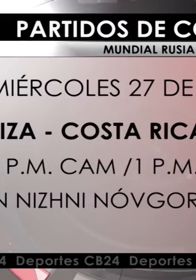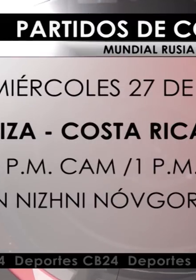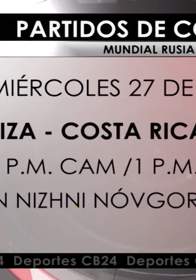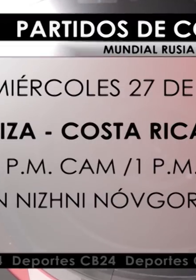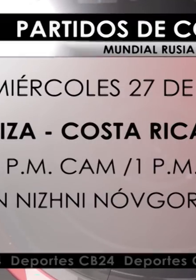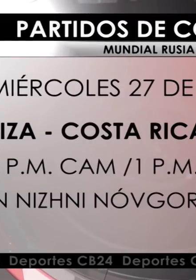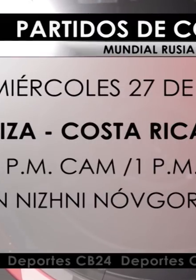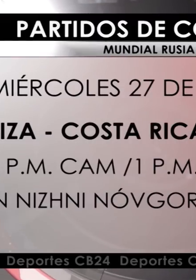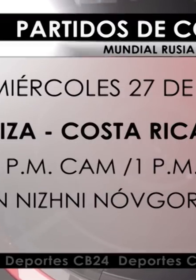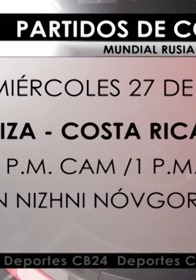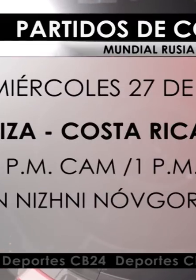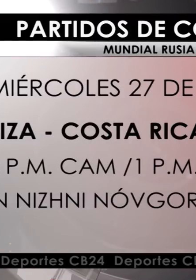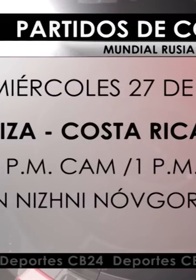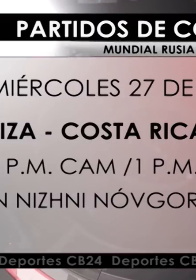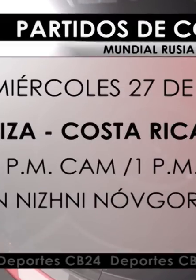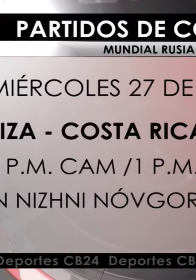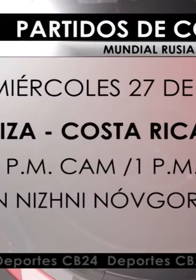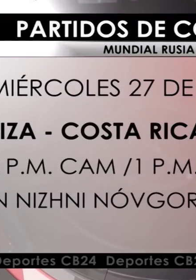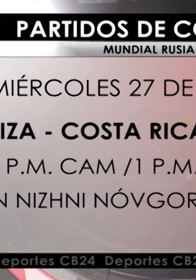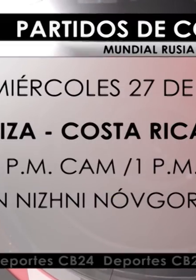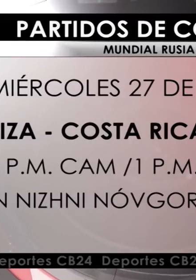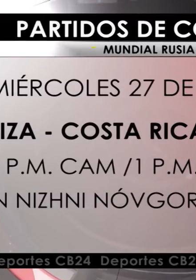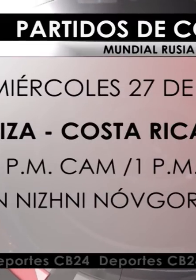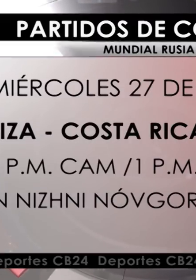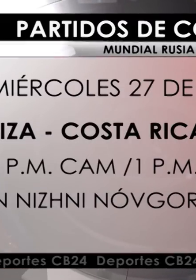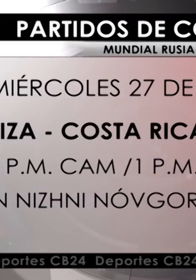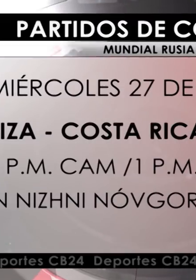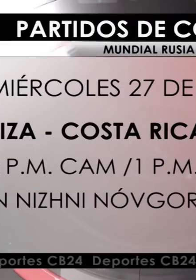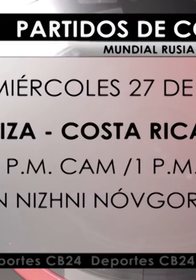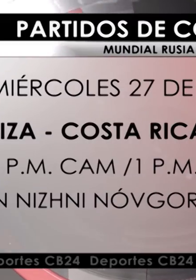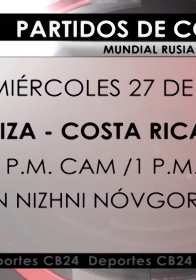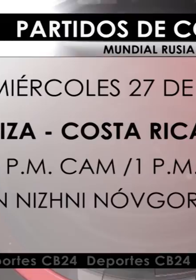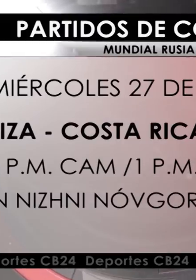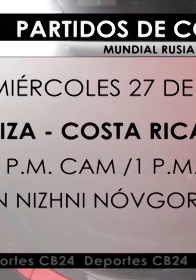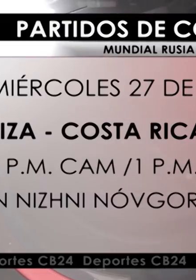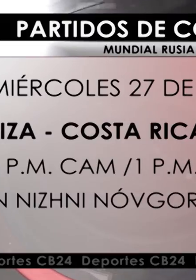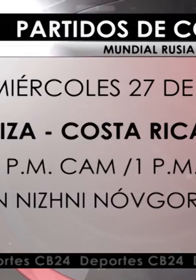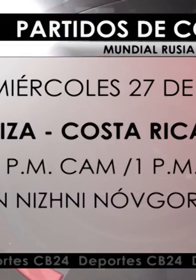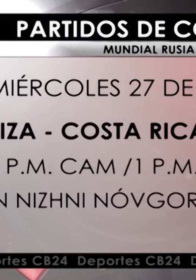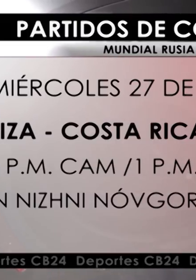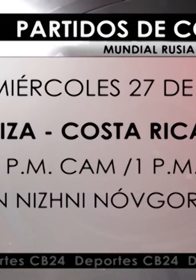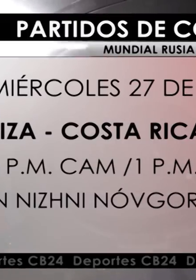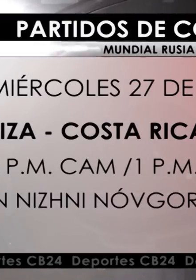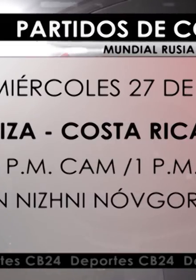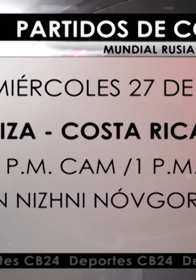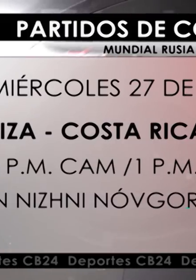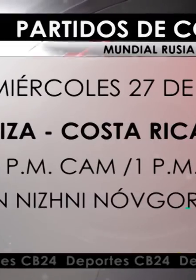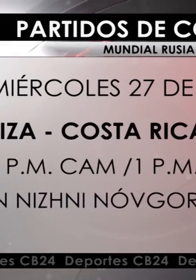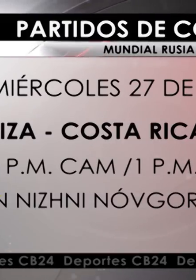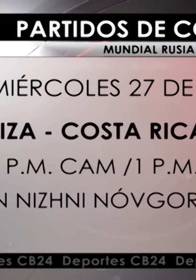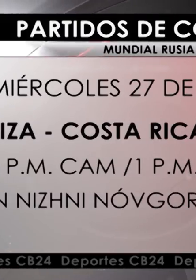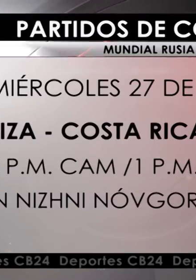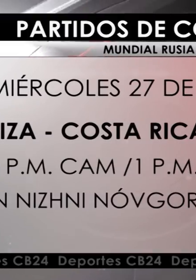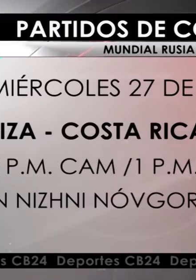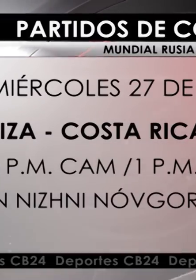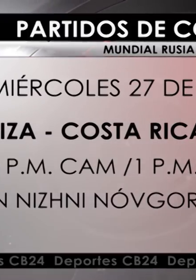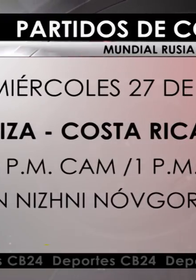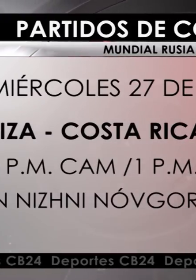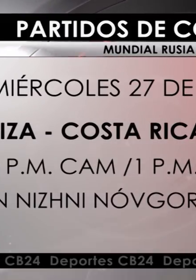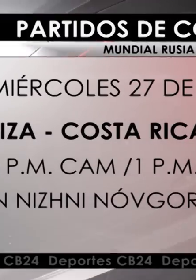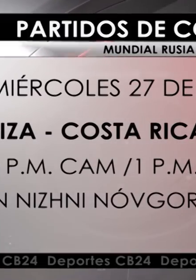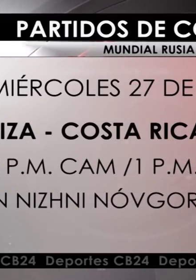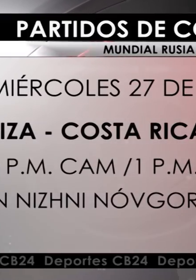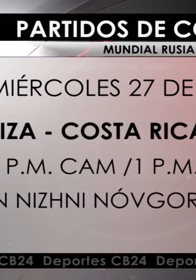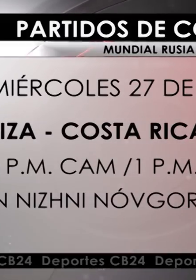esta Copa del Mundo contra la selección de Suiza el 27 de junio a las 12 de mediodía, tiempo Centroamérica, 1 hora más para